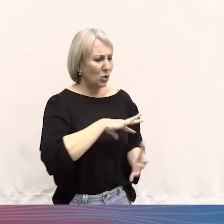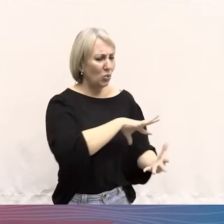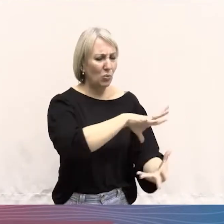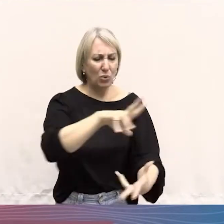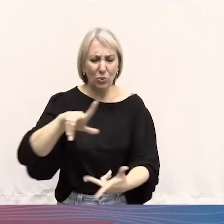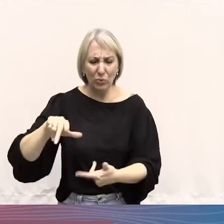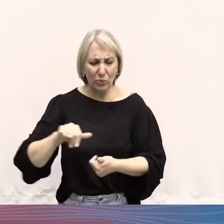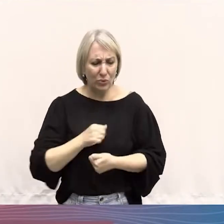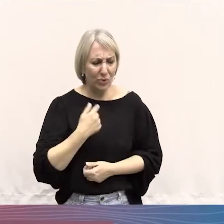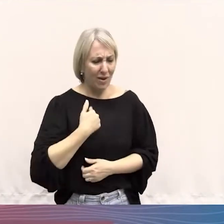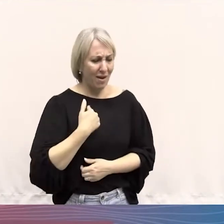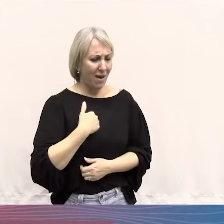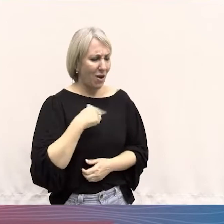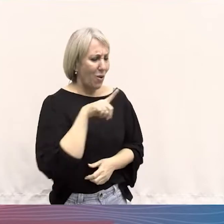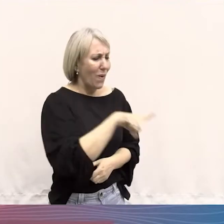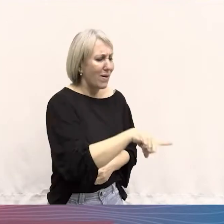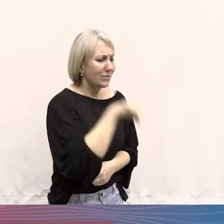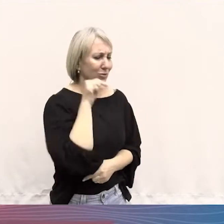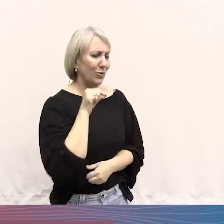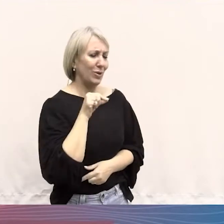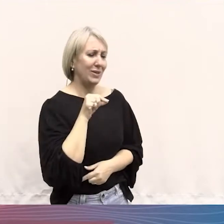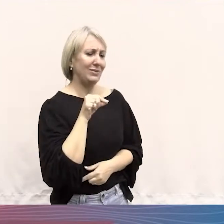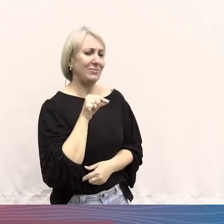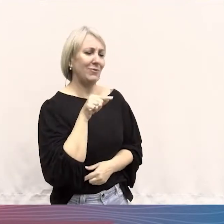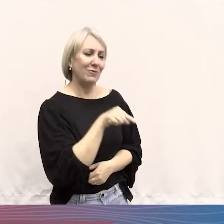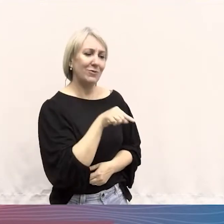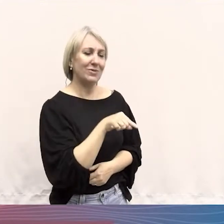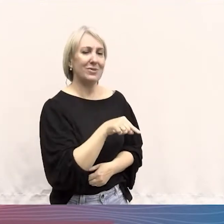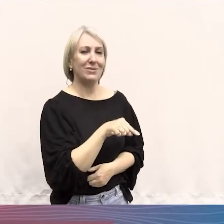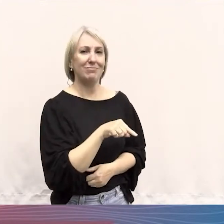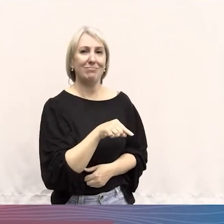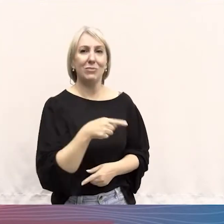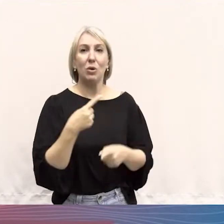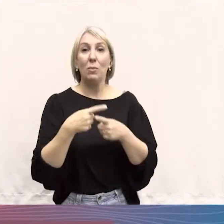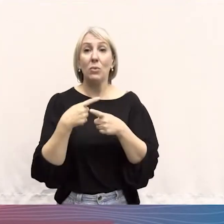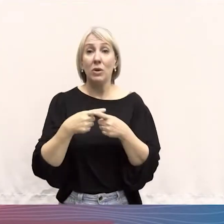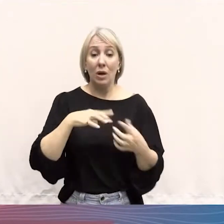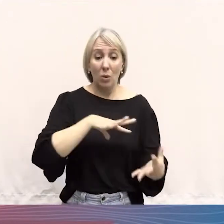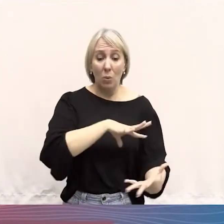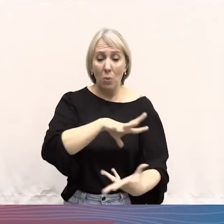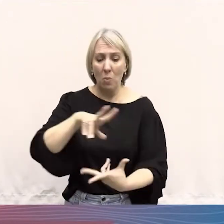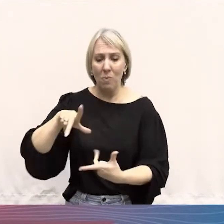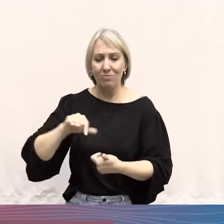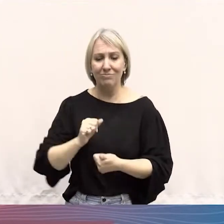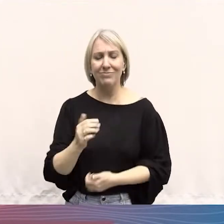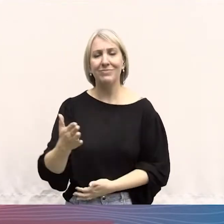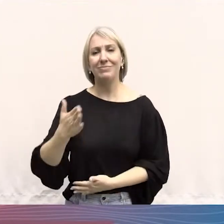povos, porque toda a terra é minha.